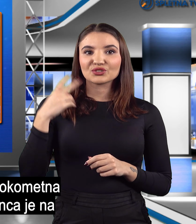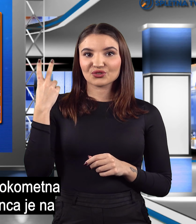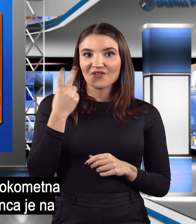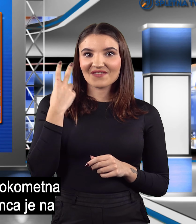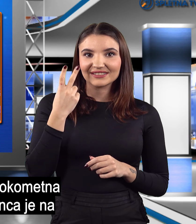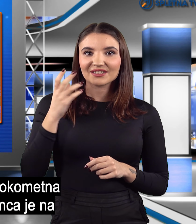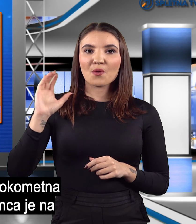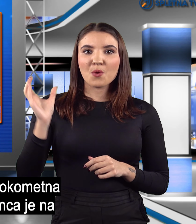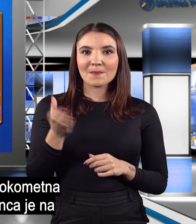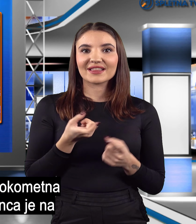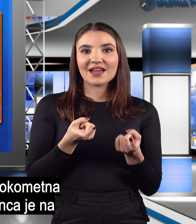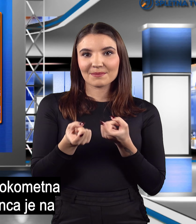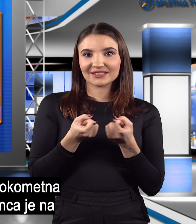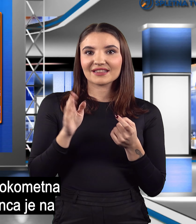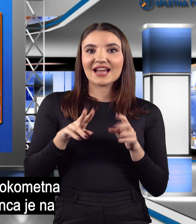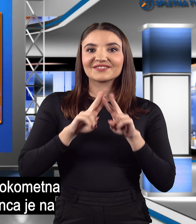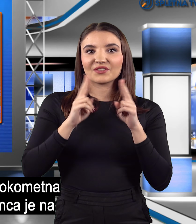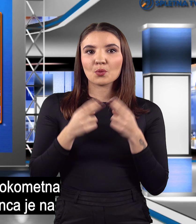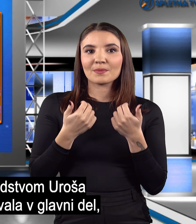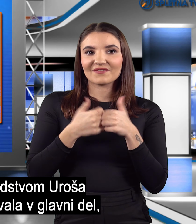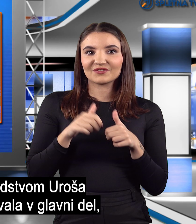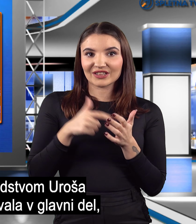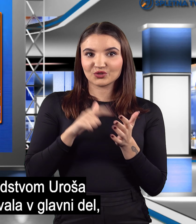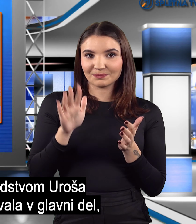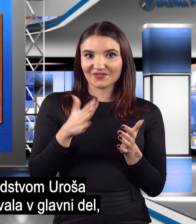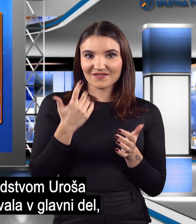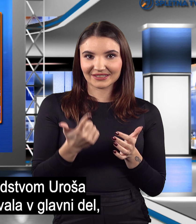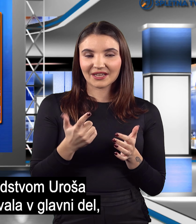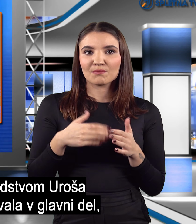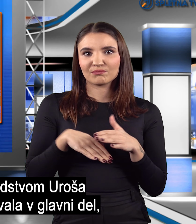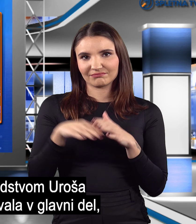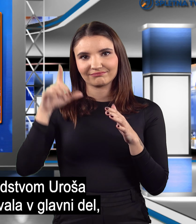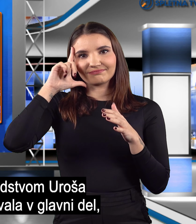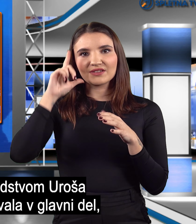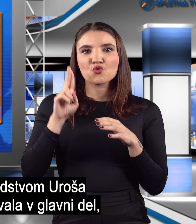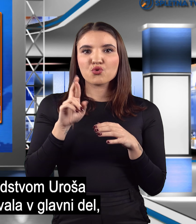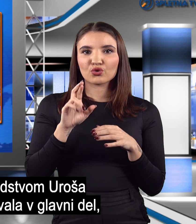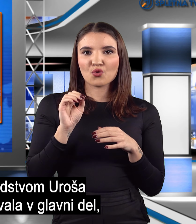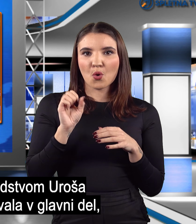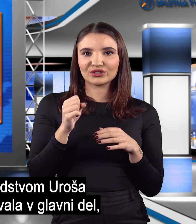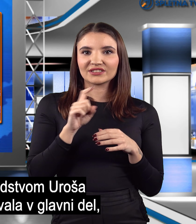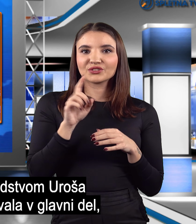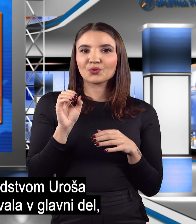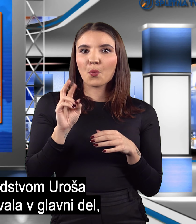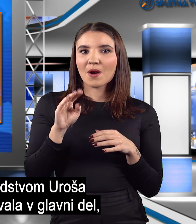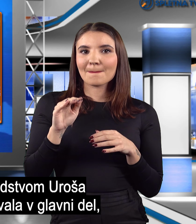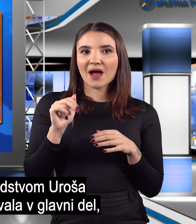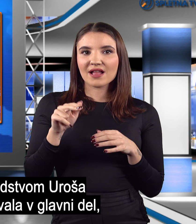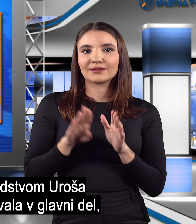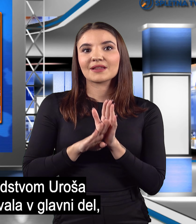Slovenska rokometna reprezentanca je na svetovnem prvenstvu 2025 pod vodstvom Uroša Zormana napredovala v